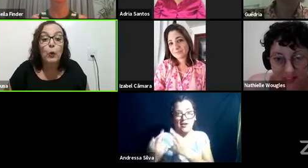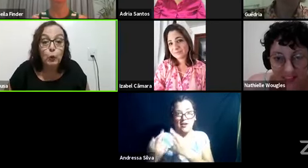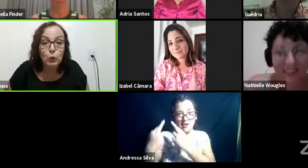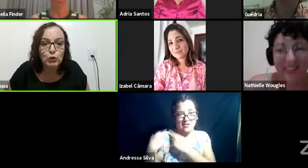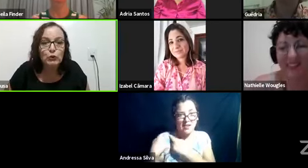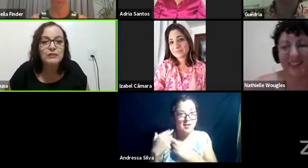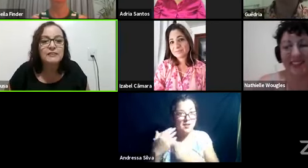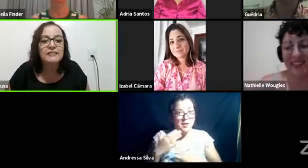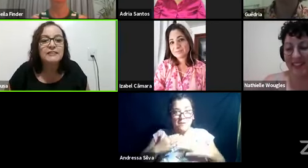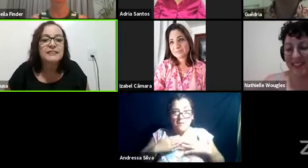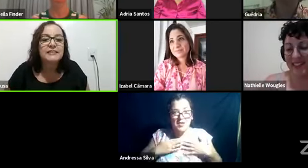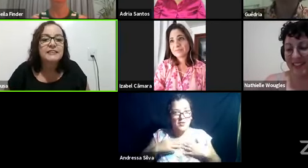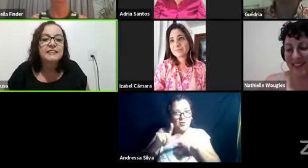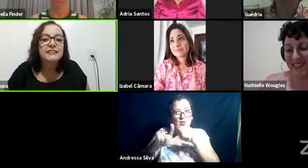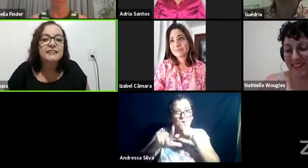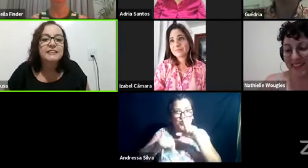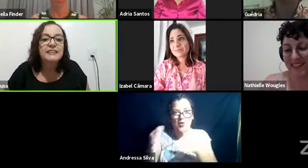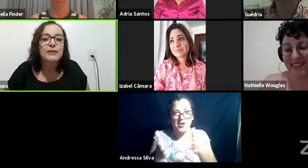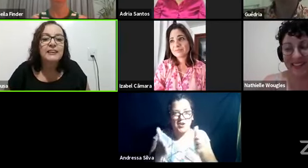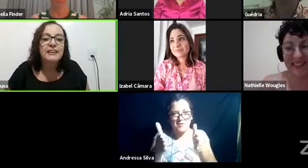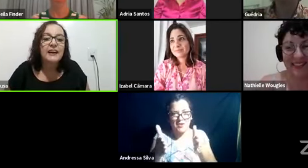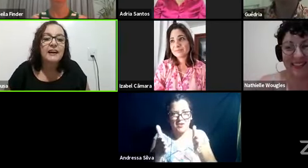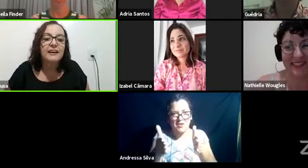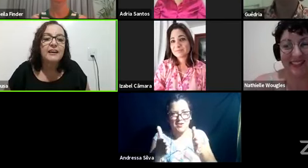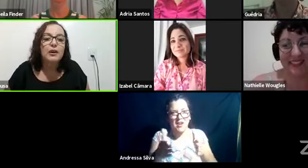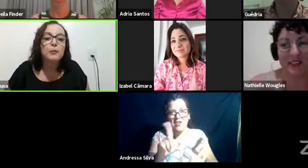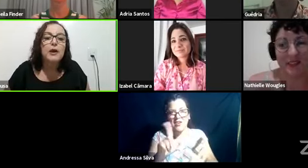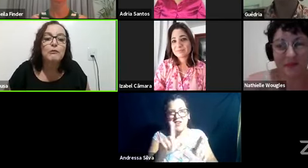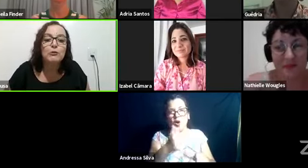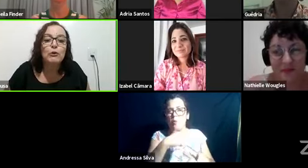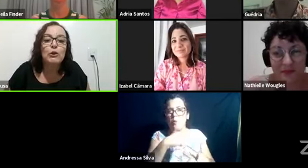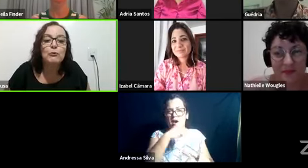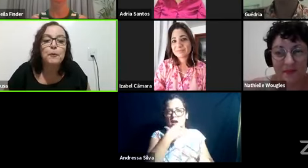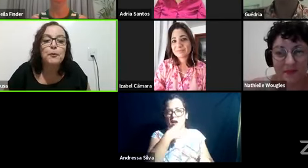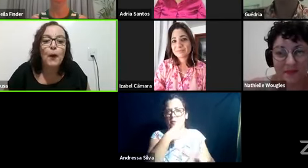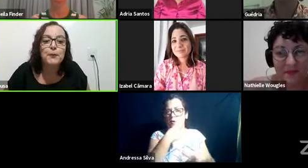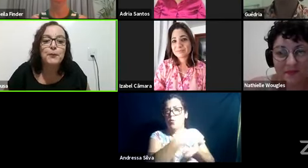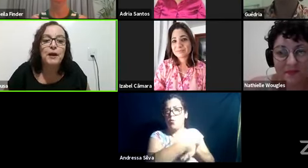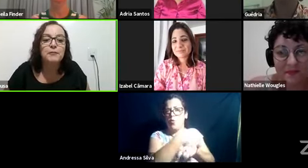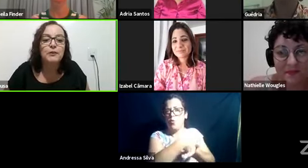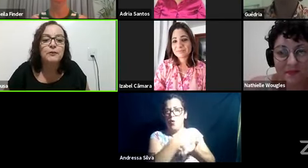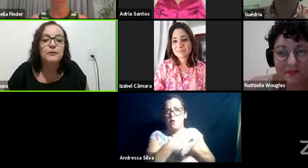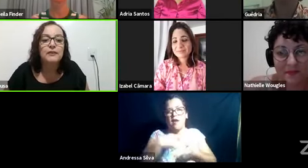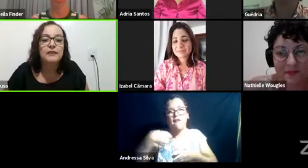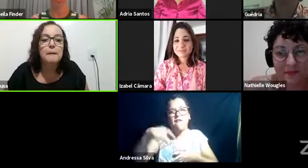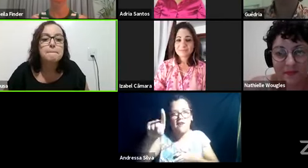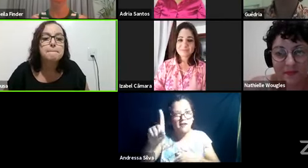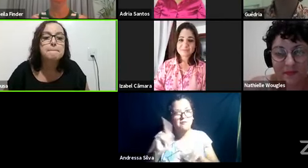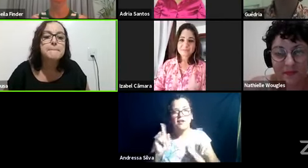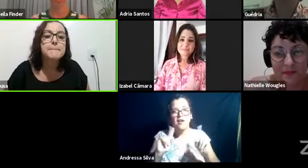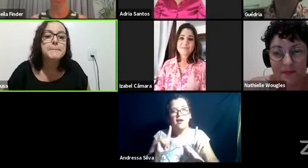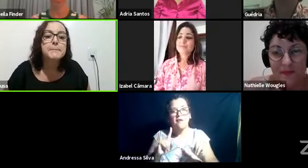eu fazia curso. Eu queria, eu escolhi o meu próprio caminho.